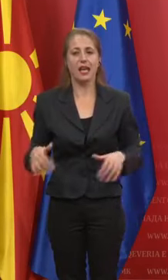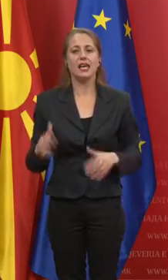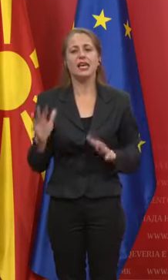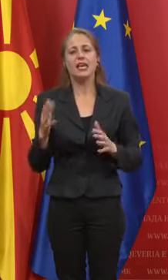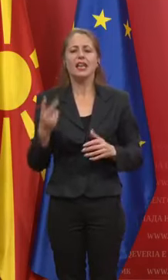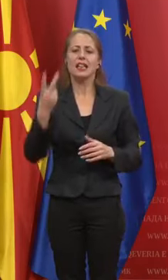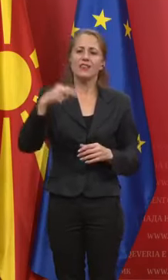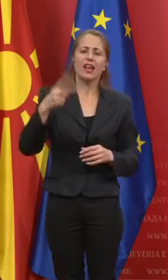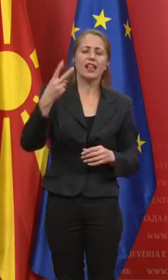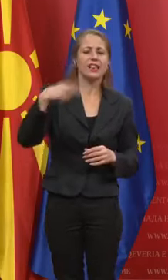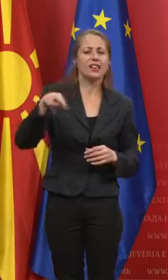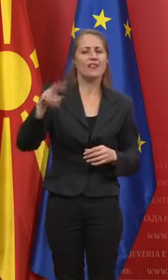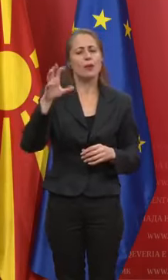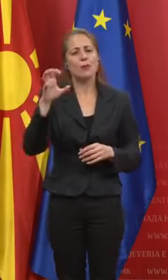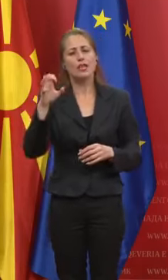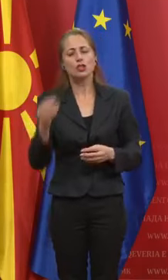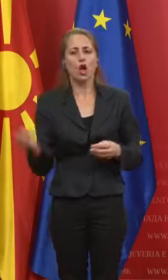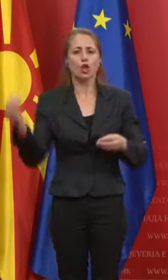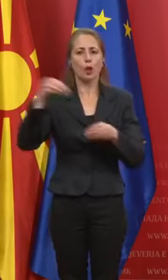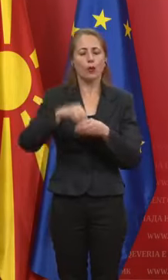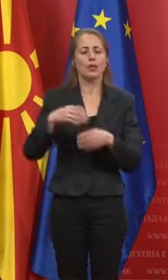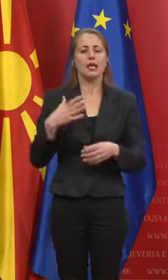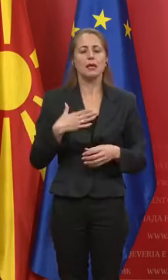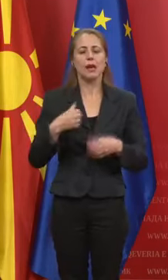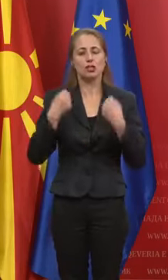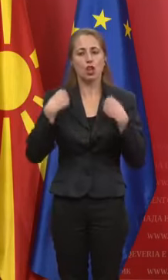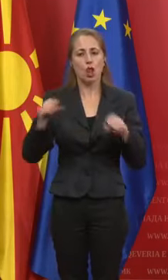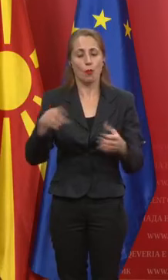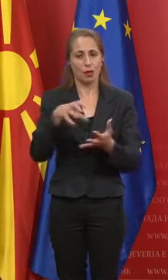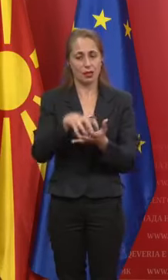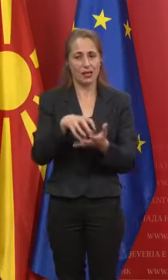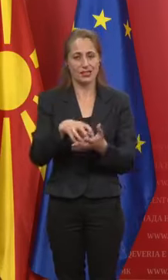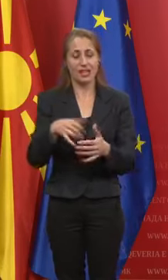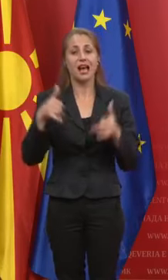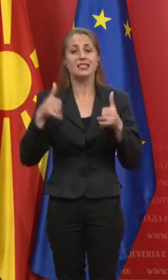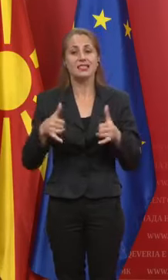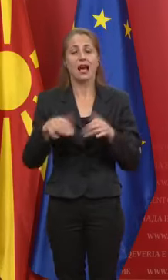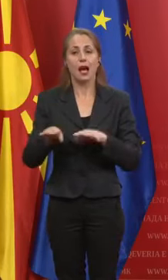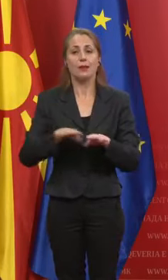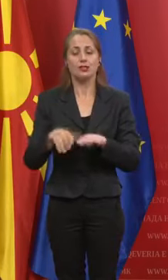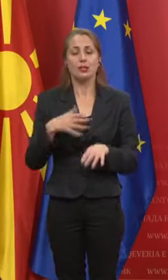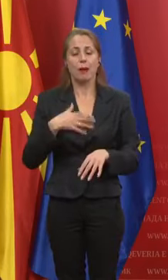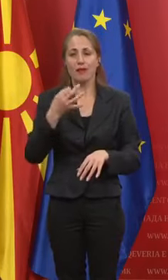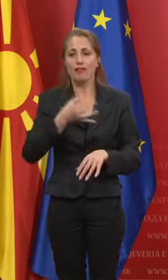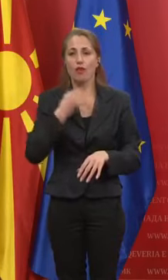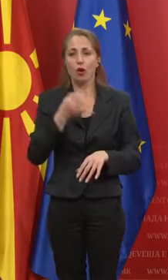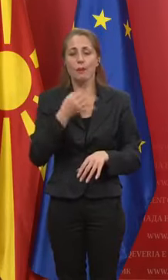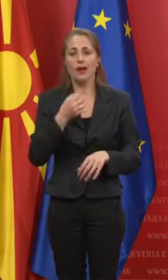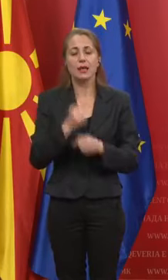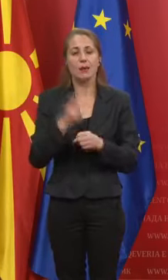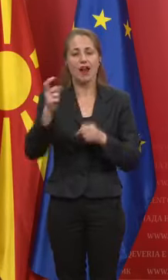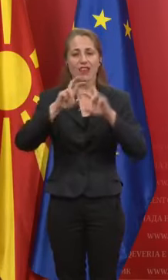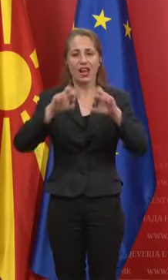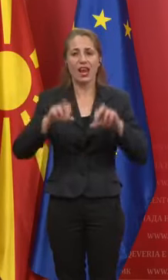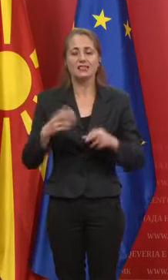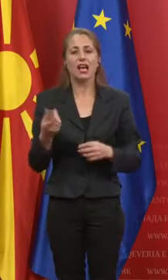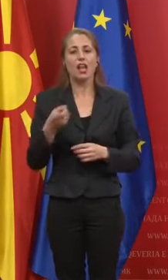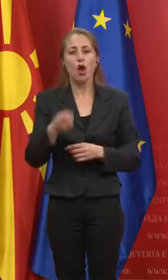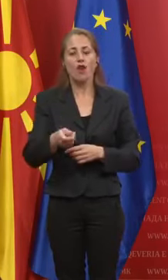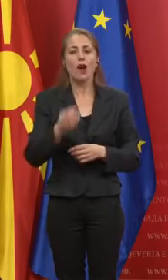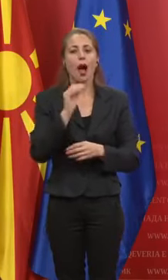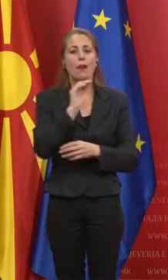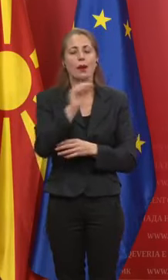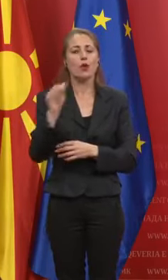2000 или 2500 ми се чини дополнителни слободни. Сега Министерството има информација дека прави анализа дали оваа препорака се